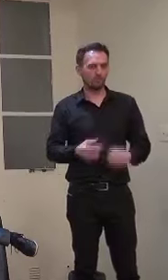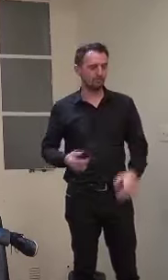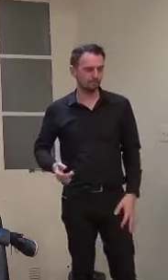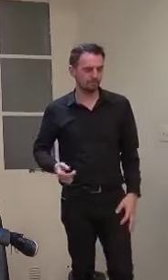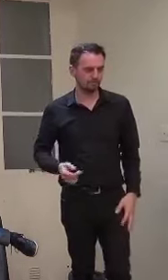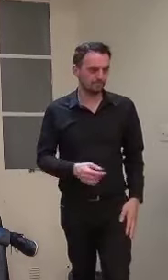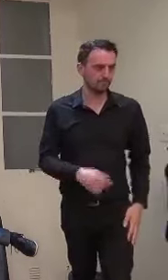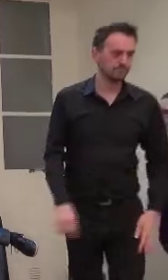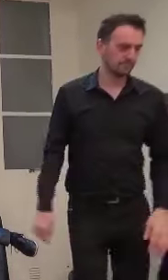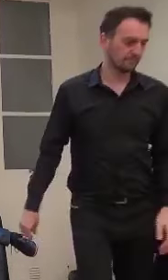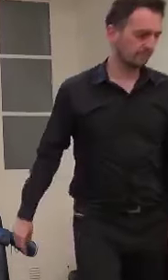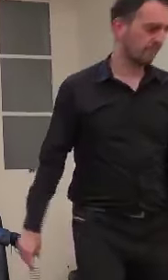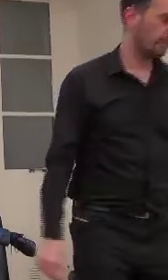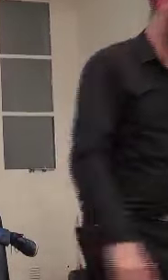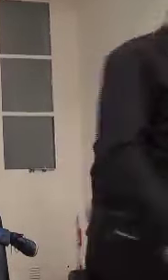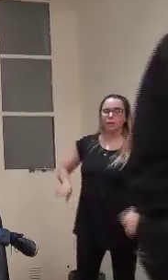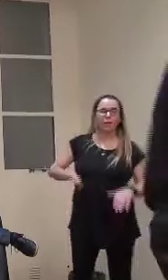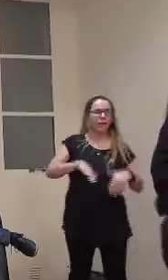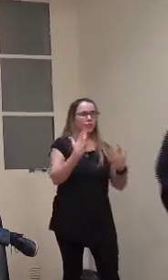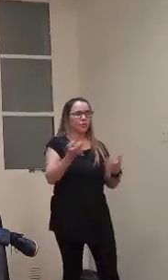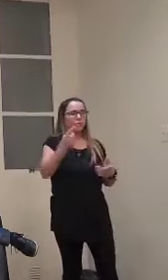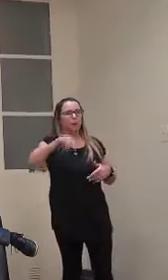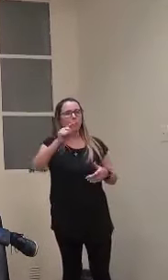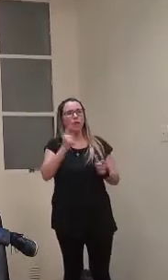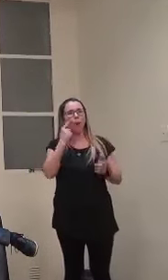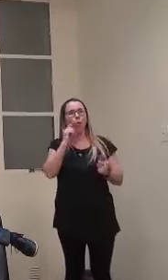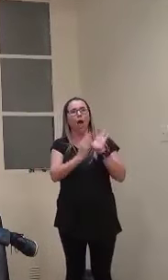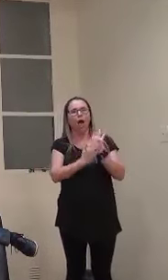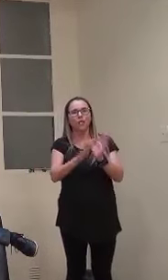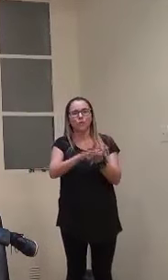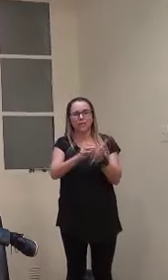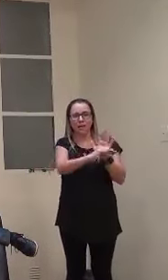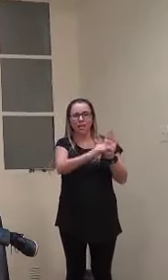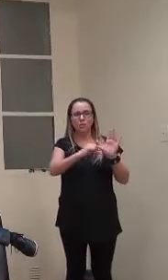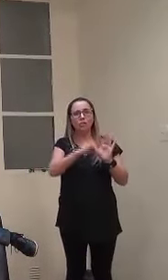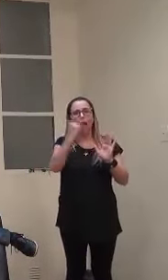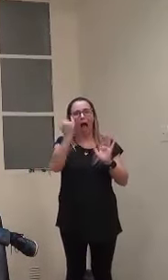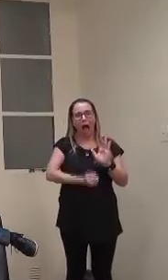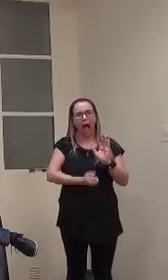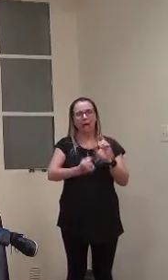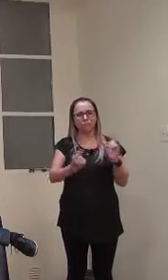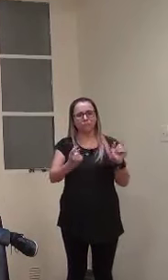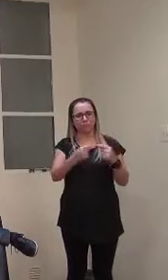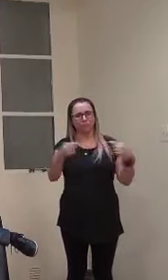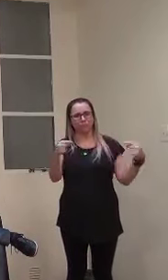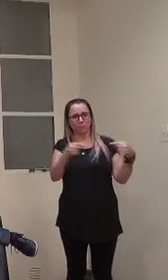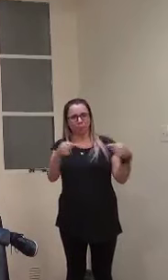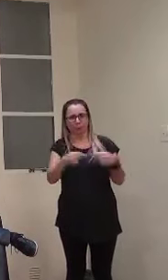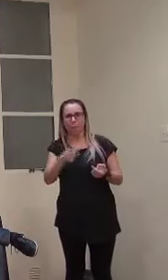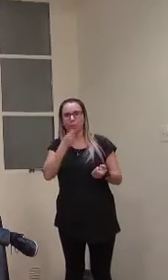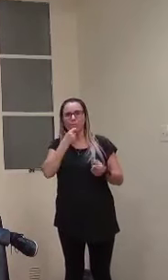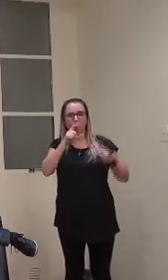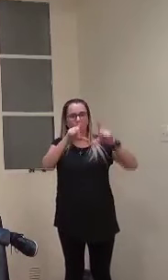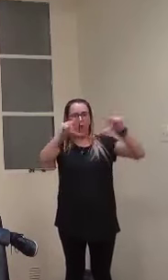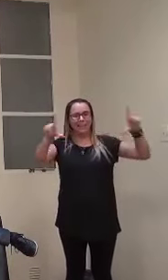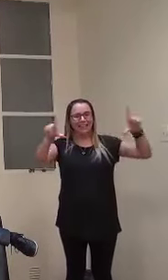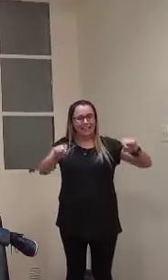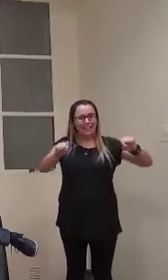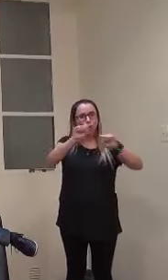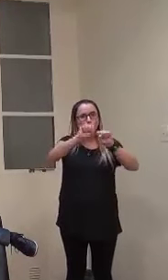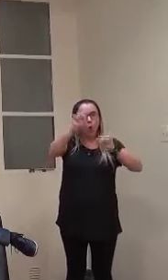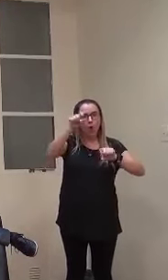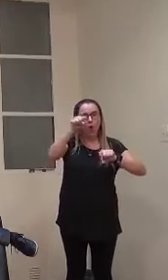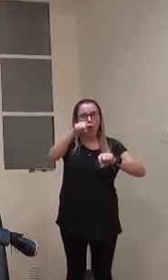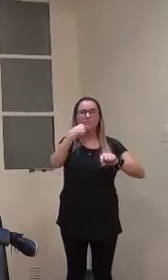cuando vamos a regular sobre esta resolución todavía sigue habiendo interés por ejemplo esto de que en el título mismo diga